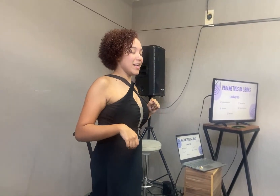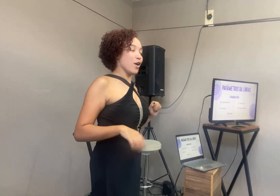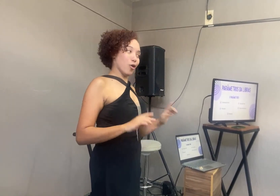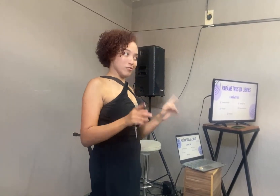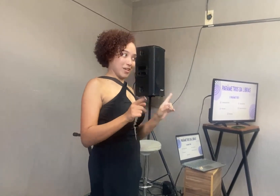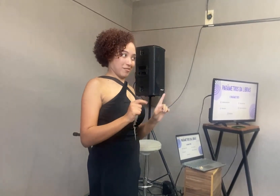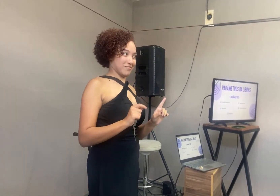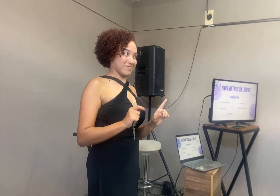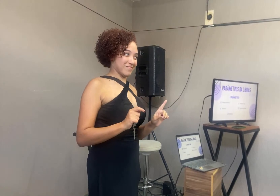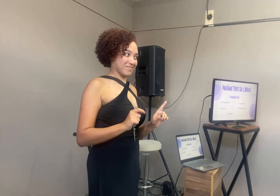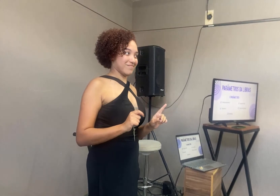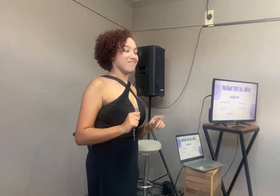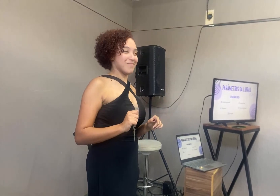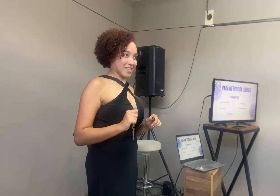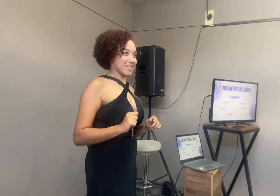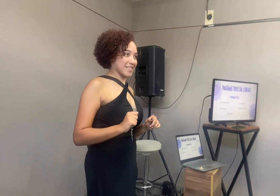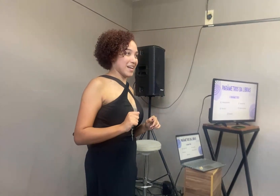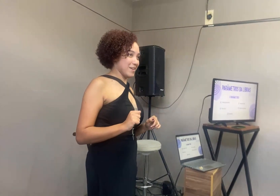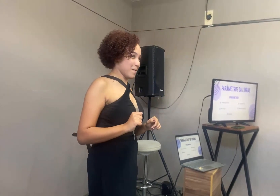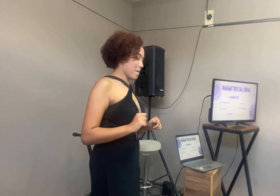ele ou não. Certo?